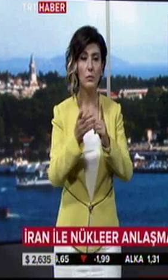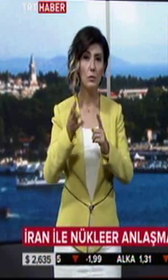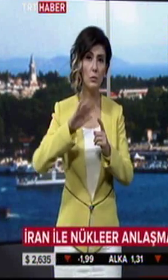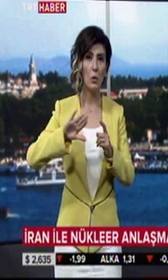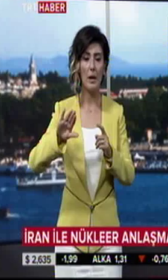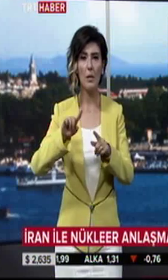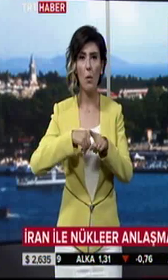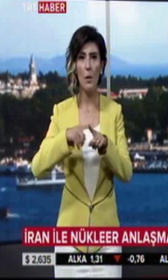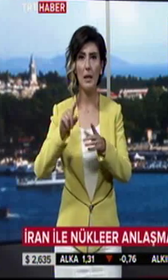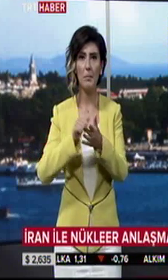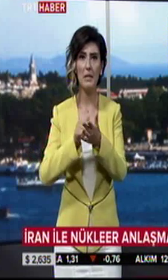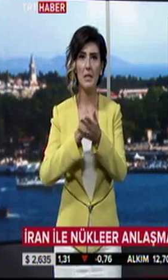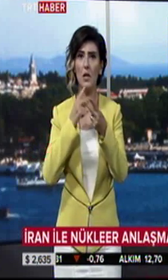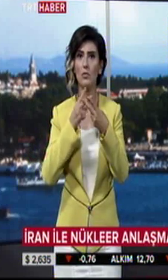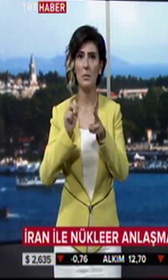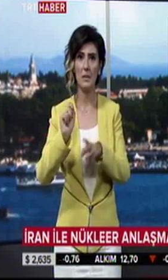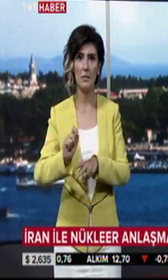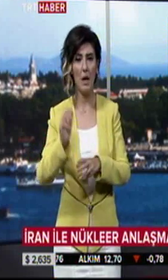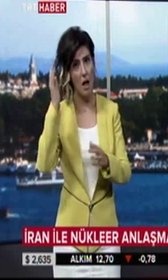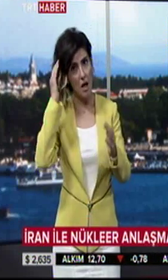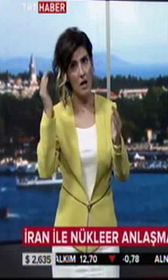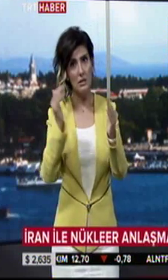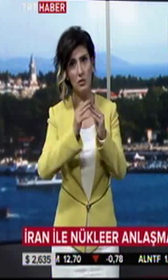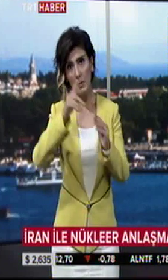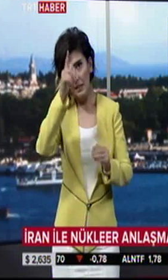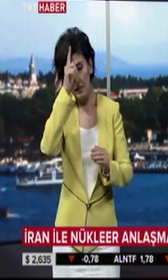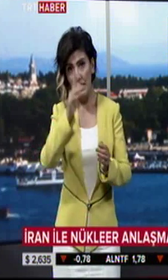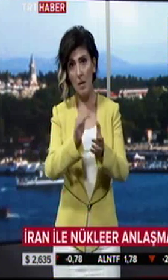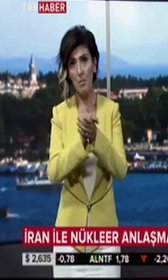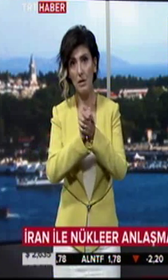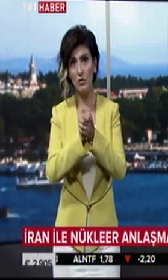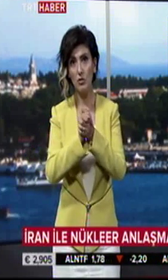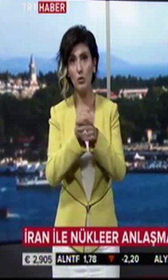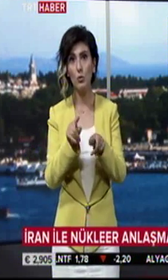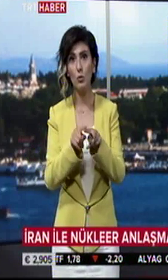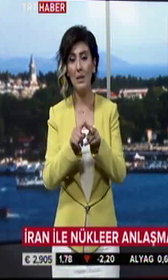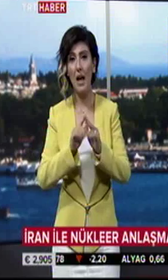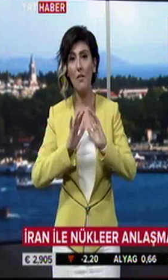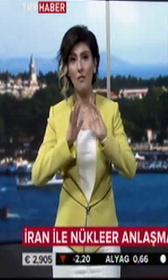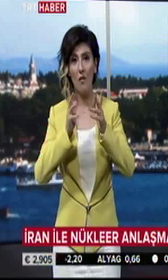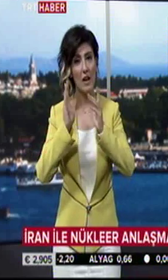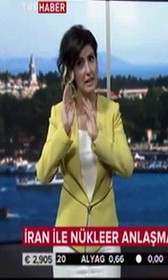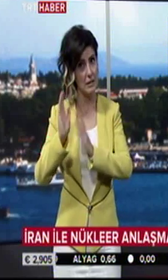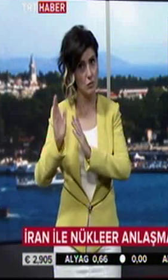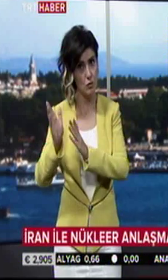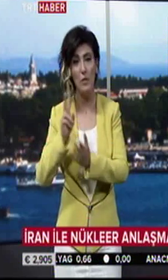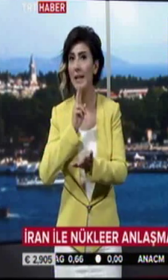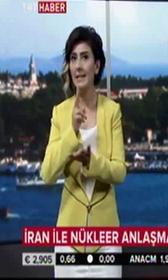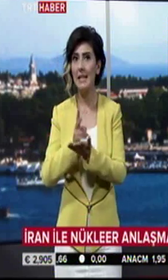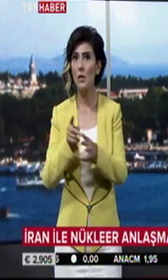ortak bir basın açıklaması yapıldı. Anlaşmayla İran barışçıl nükleer faaliyetlerini sürdürecek, kesinlikle nükleer